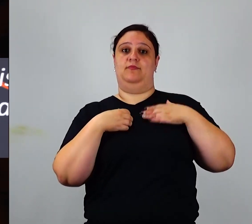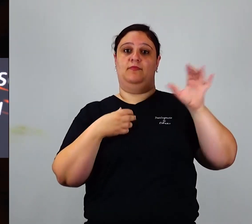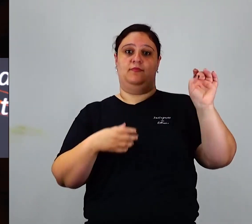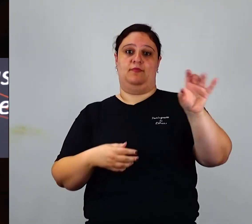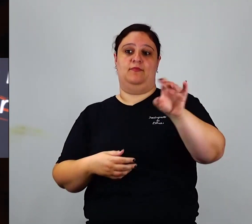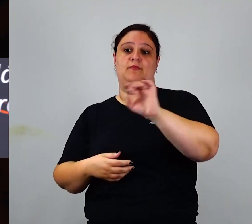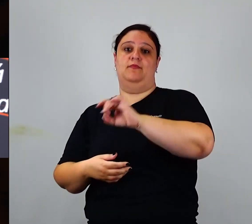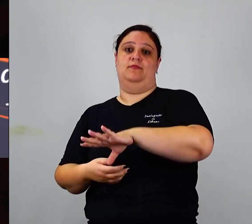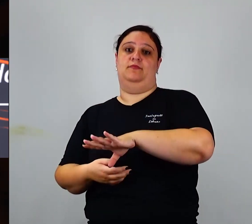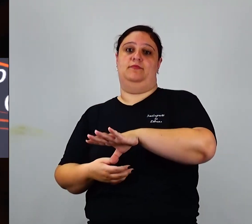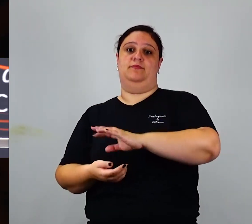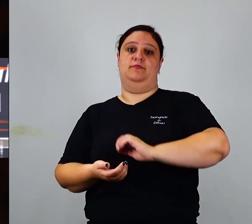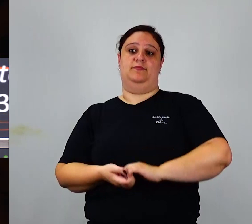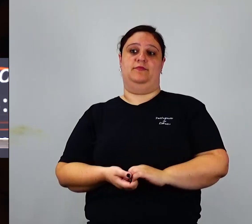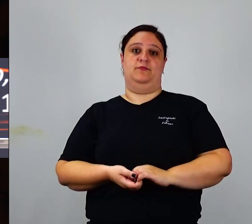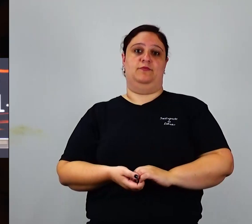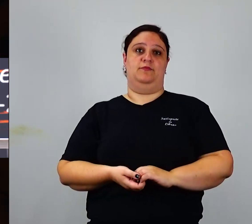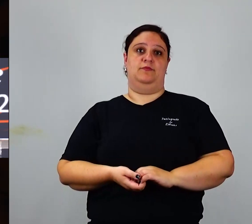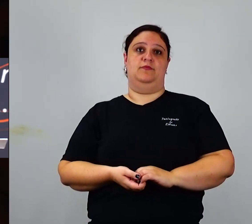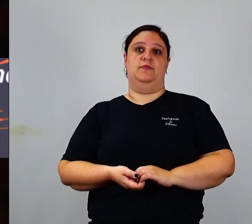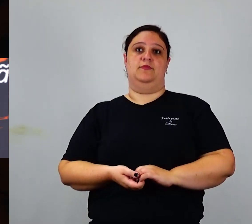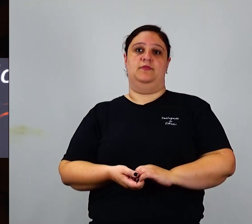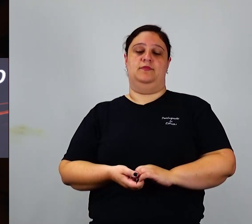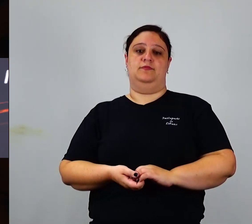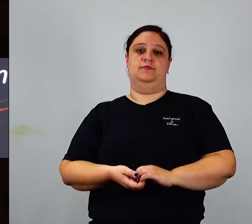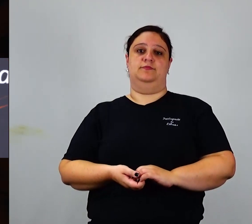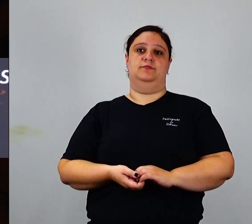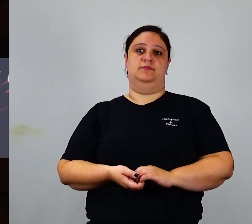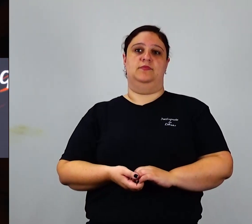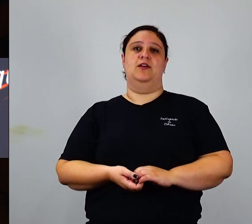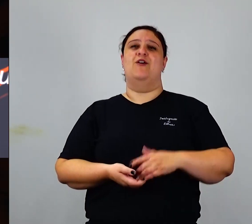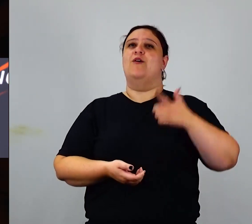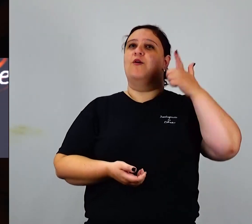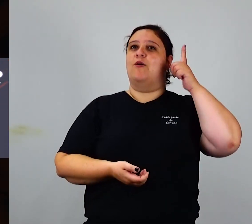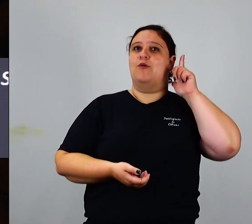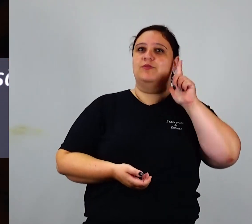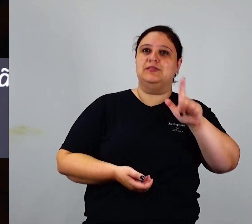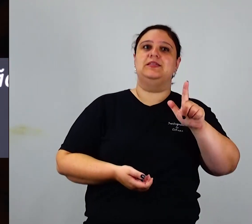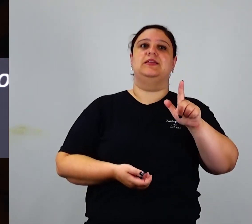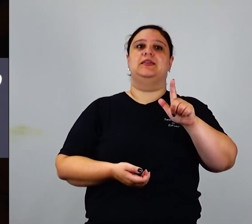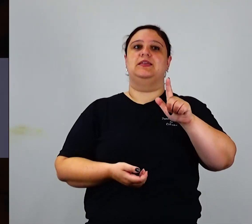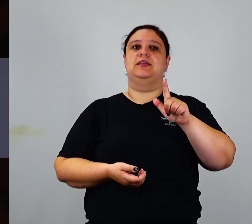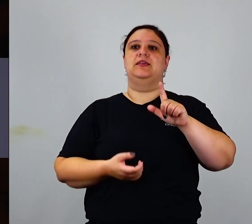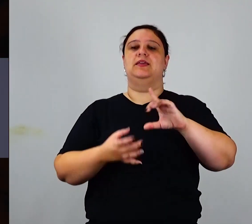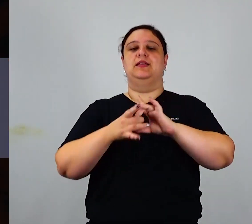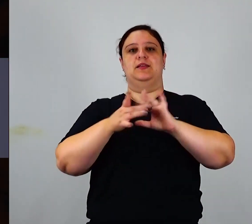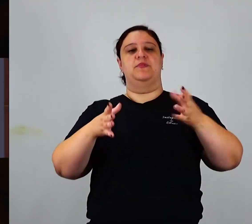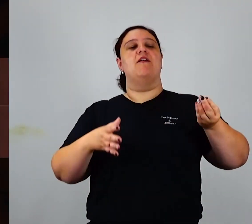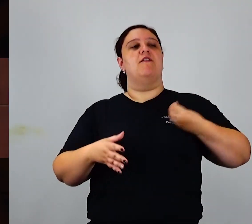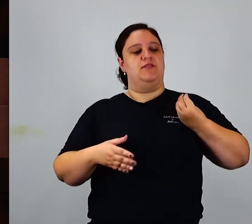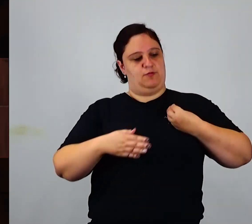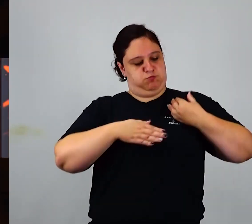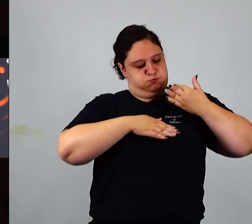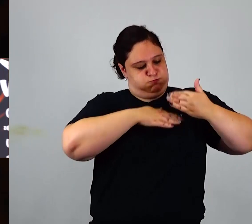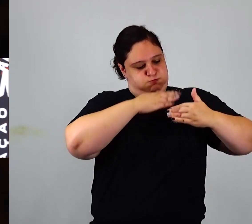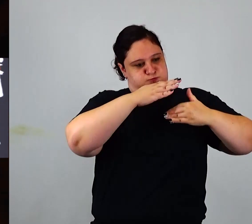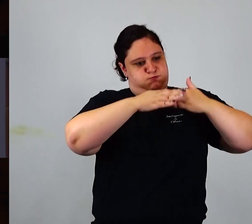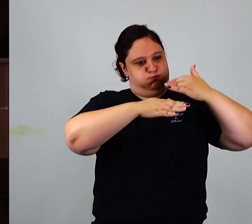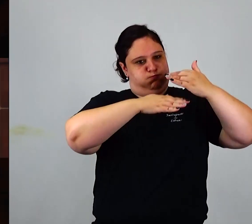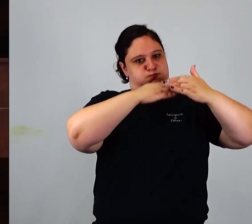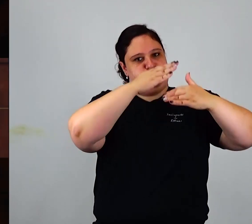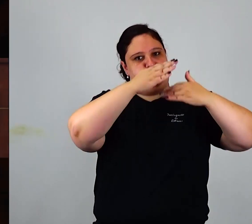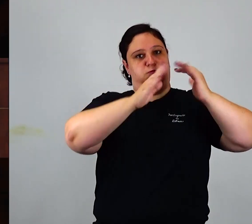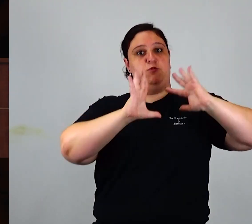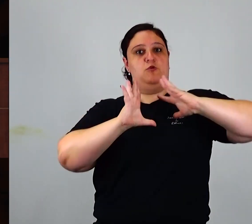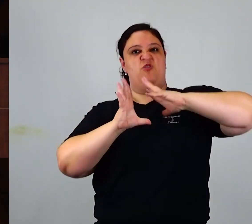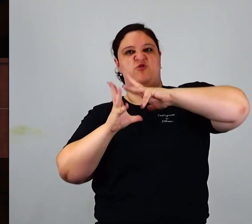Se você aprender a dar espaço para essa vida, ela vai vencer todos os outros inimigos na sua